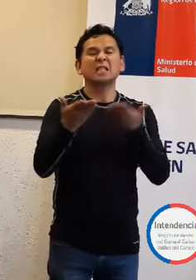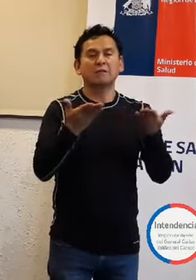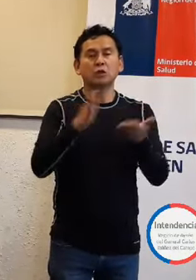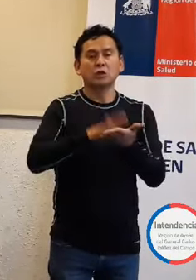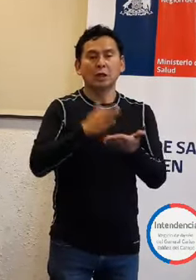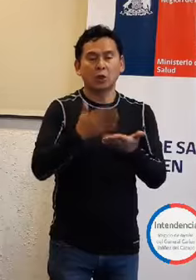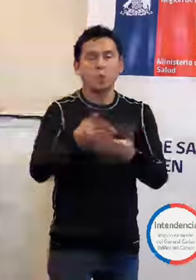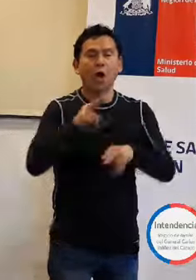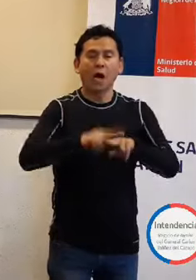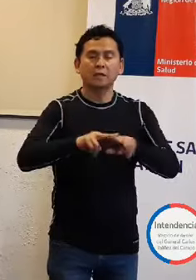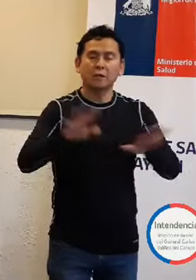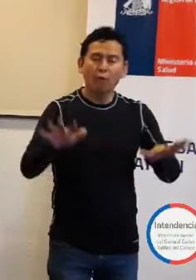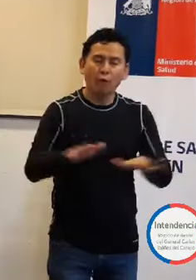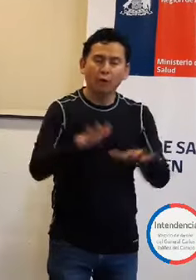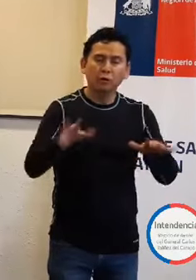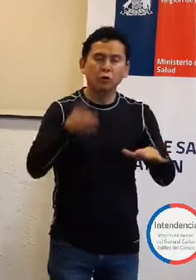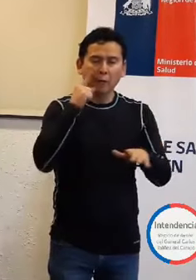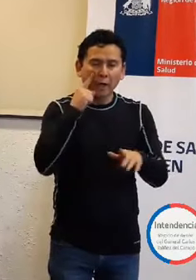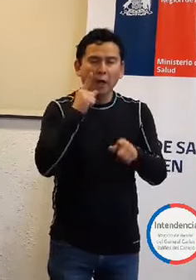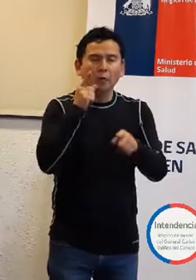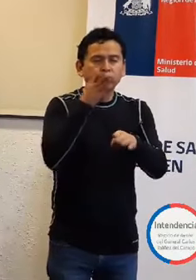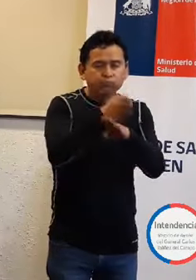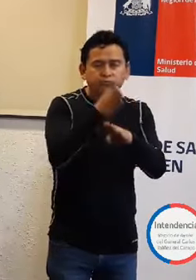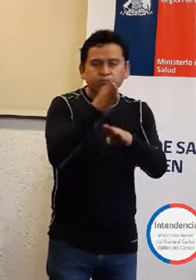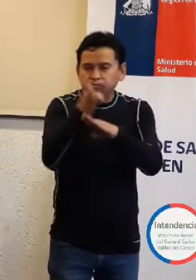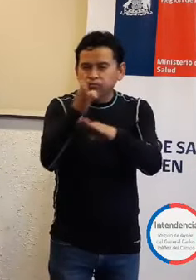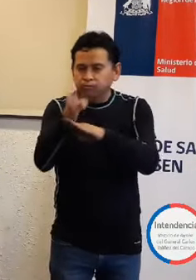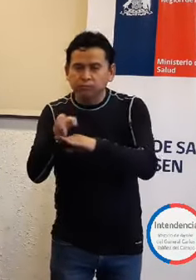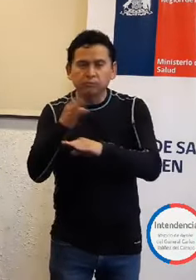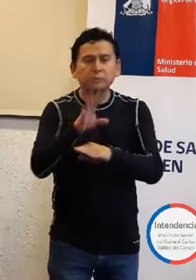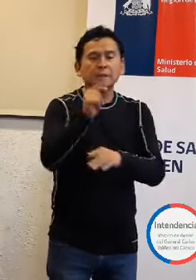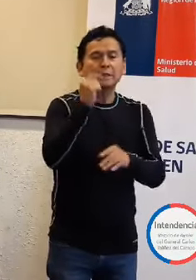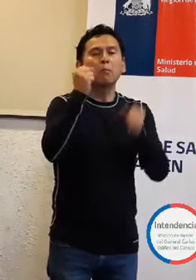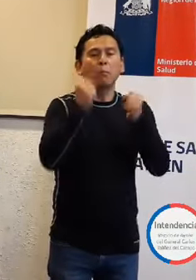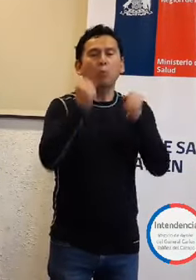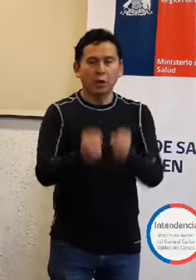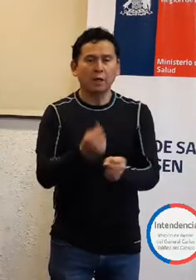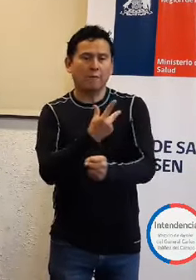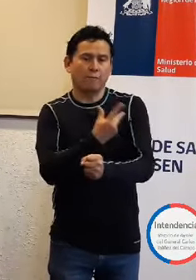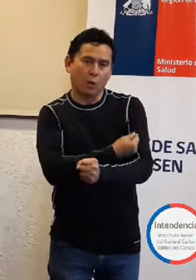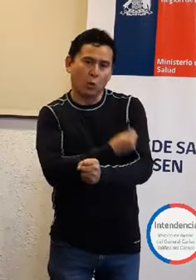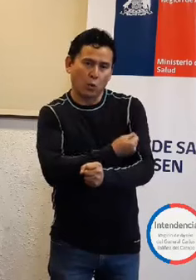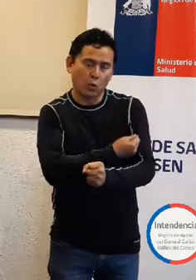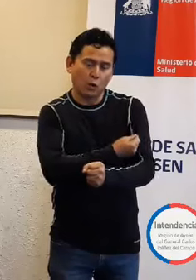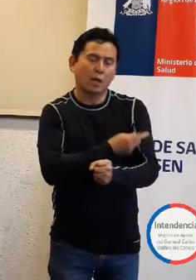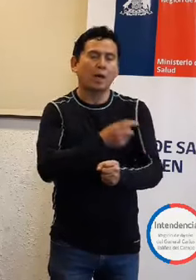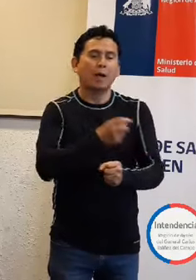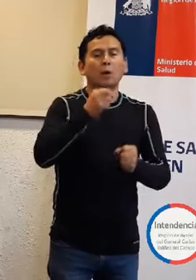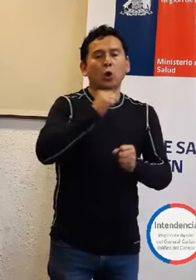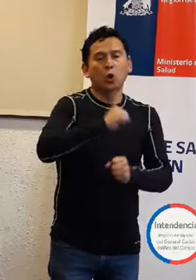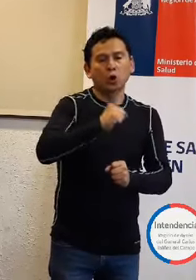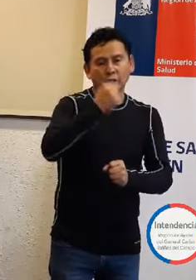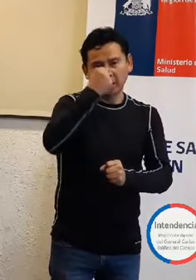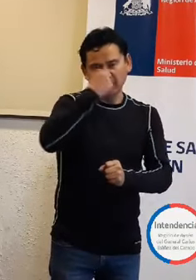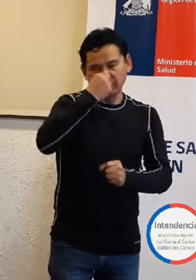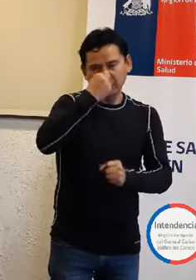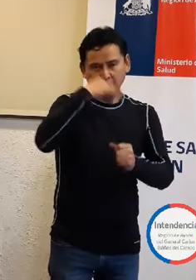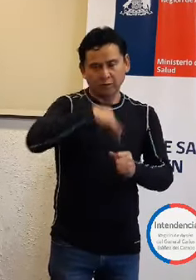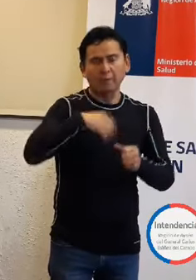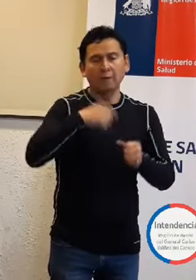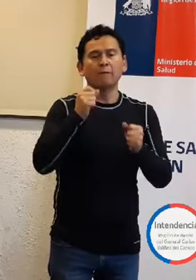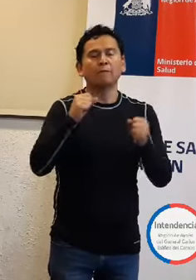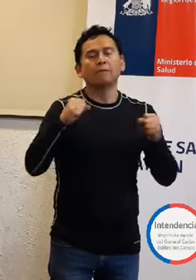esfuerzos para poder llegar a toda esa población objetivo y tenerla inmunizada ante enfermedades de tipo respiratorio típicas